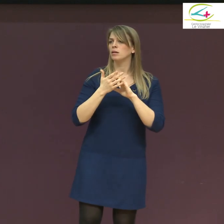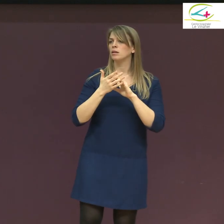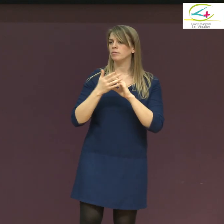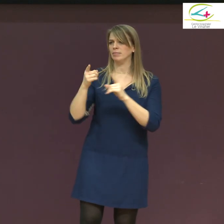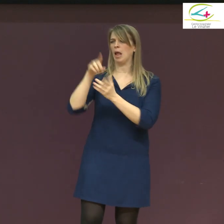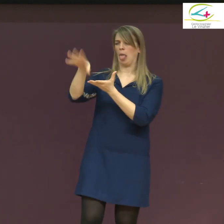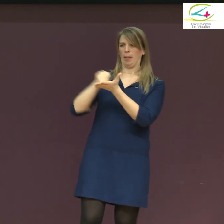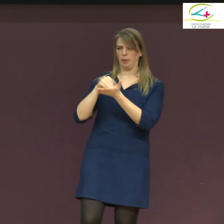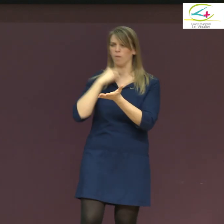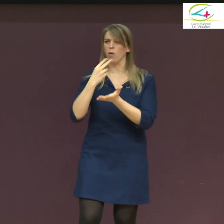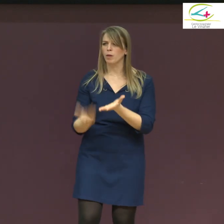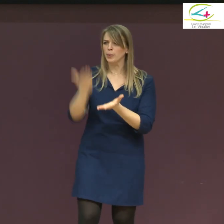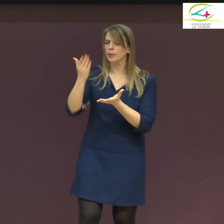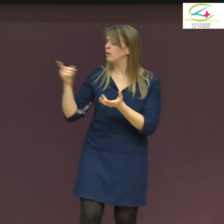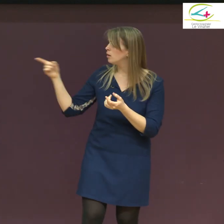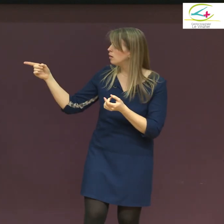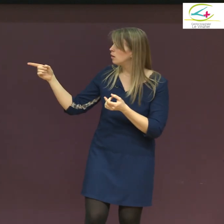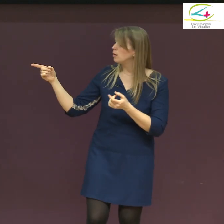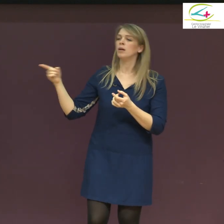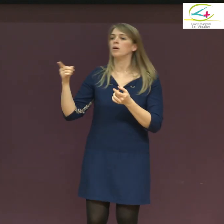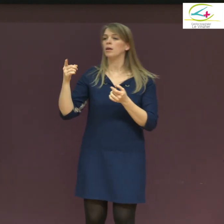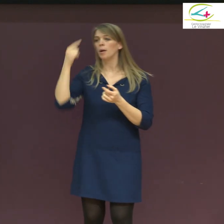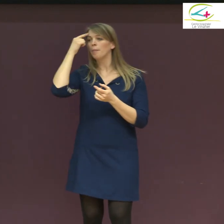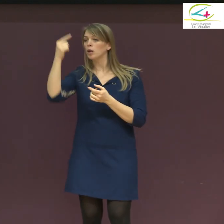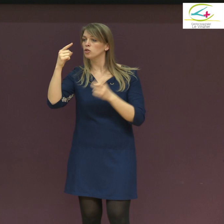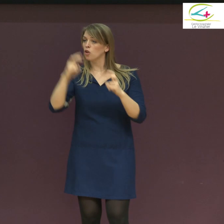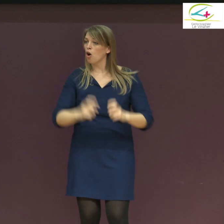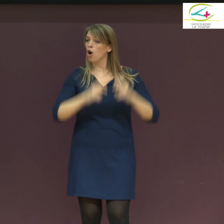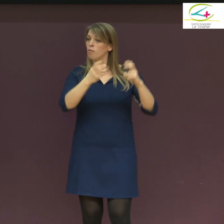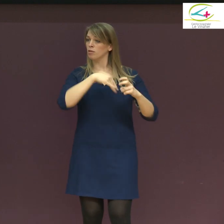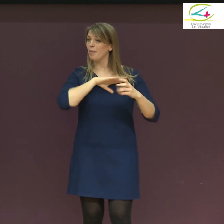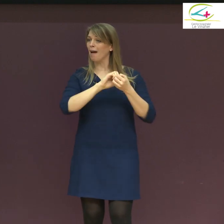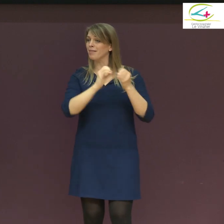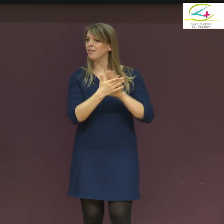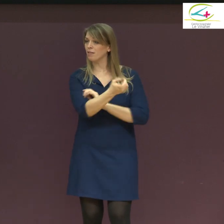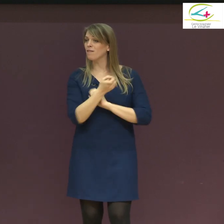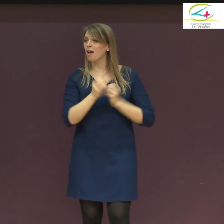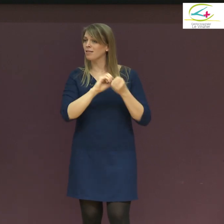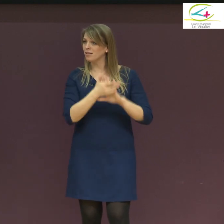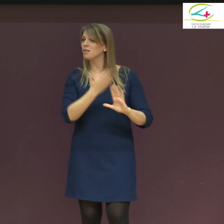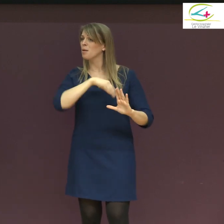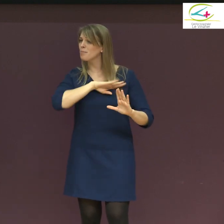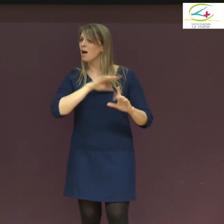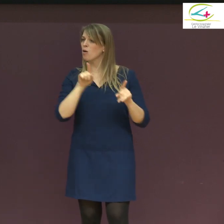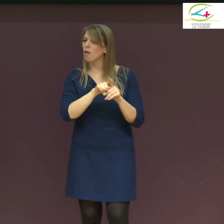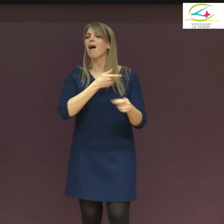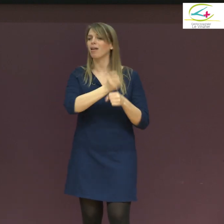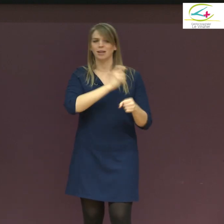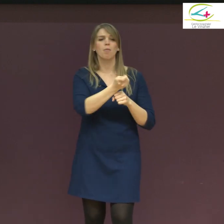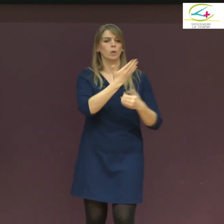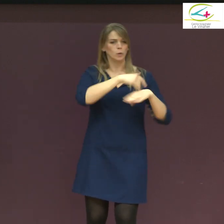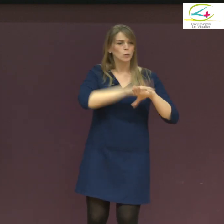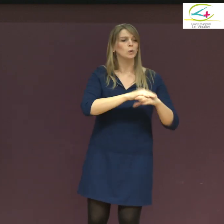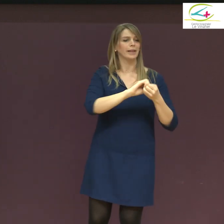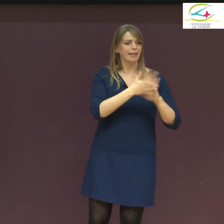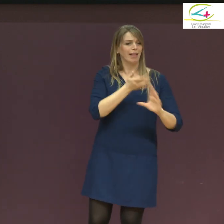Je vais reprendre ce que vous dites, comme ça. Donc je pense que ça a beaucoup augmenté avec Internet en raison du cyberharcèlement.